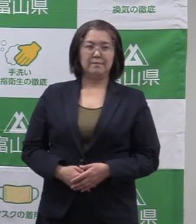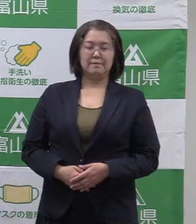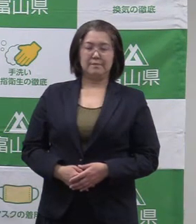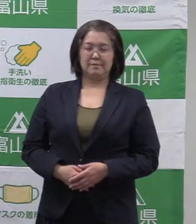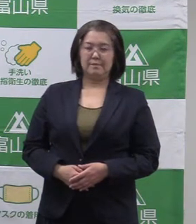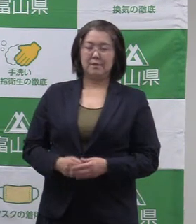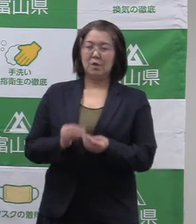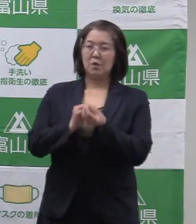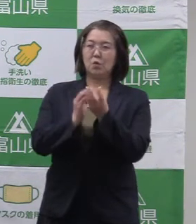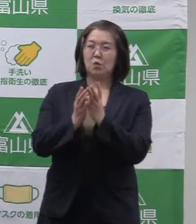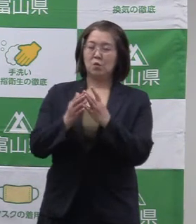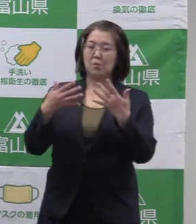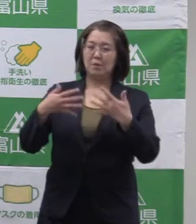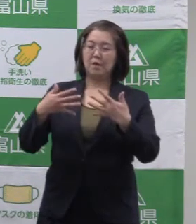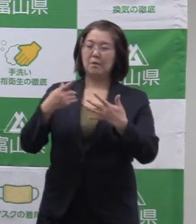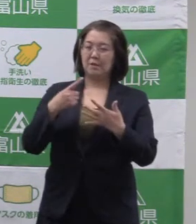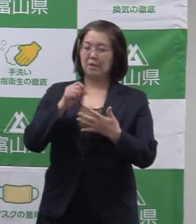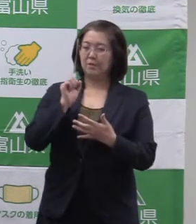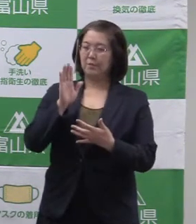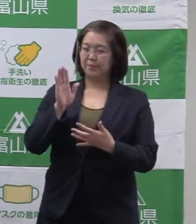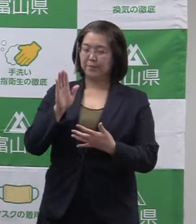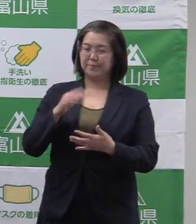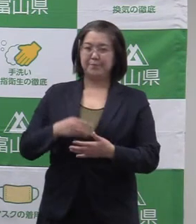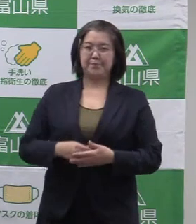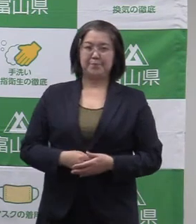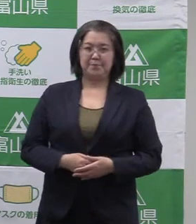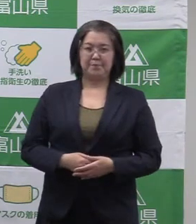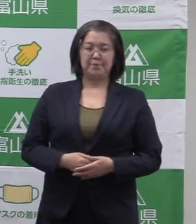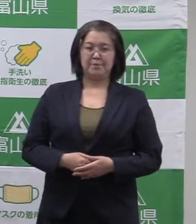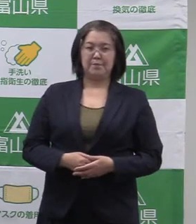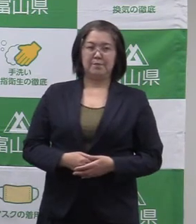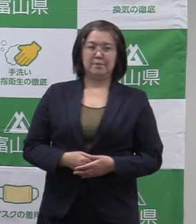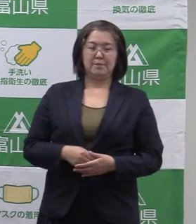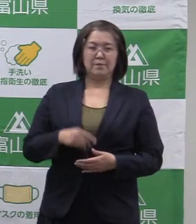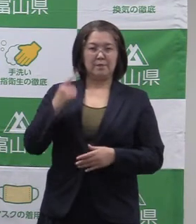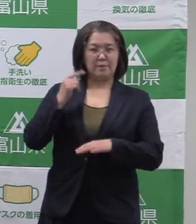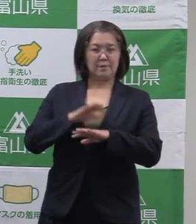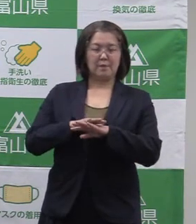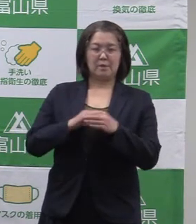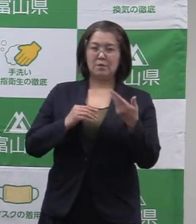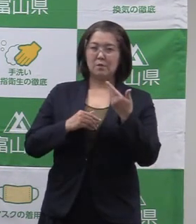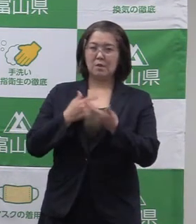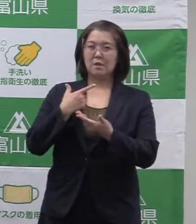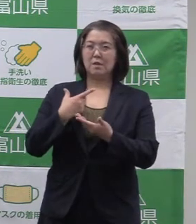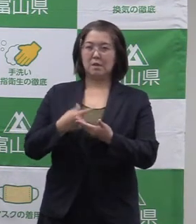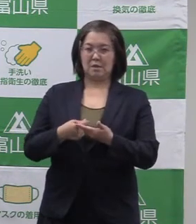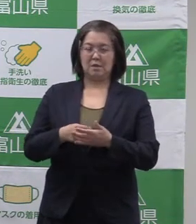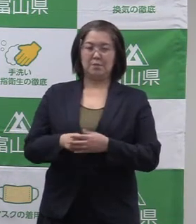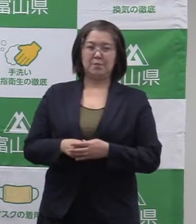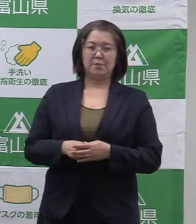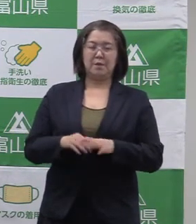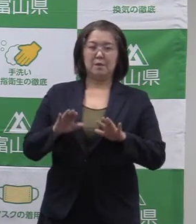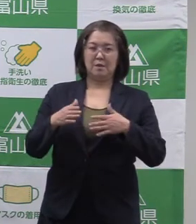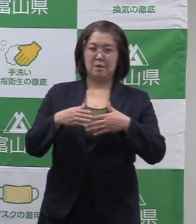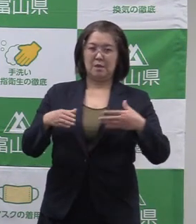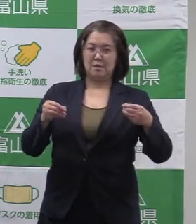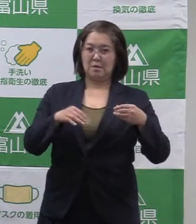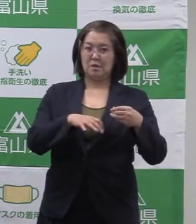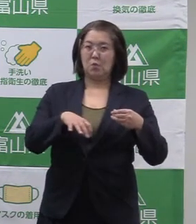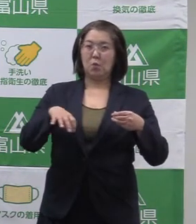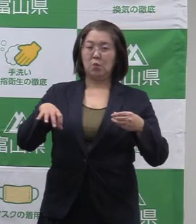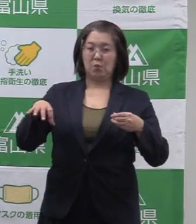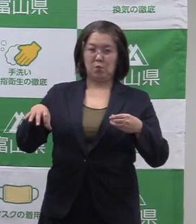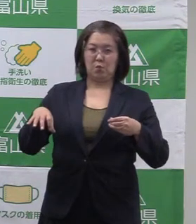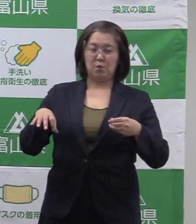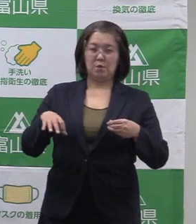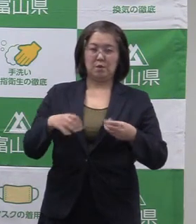すみません、チューリップテレビの河合でございます。よろしくお願いします。知事に認識のちょっとお尋ねしたいと思いまして、全国ではこのように新型コロ